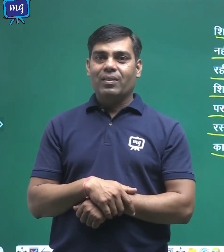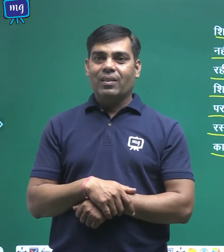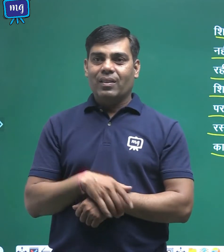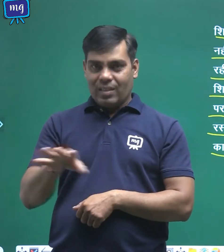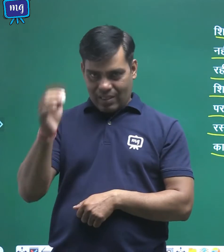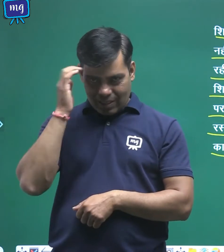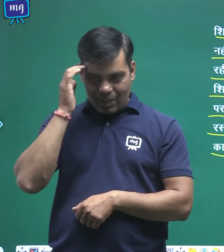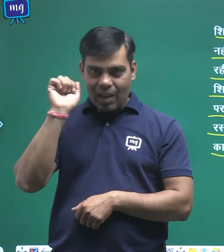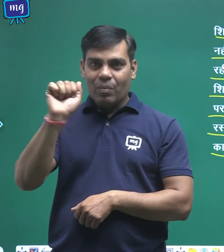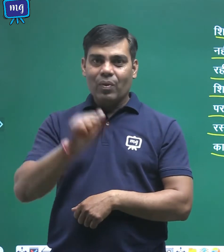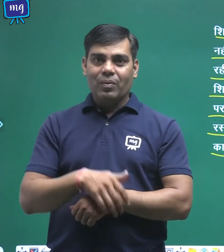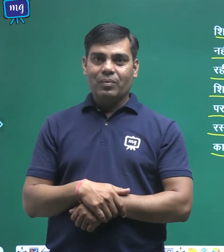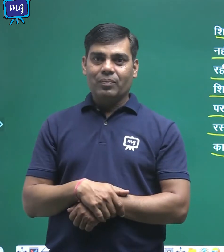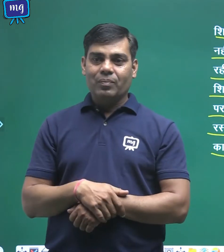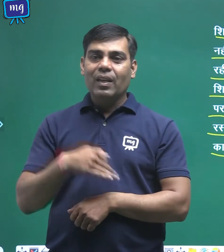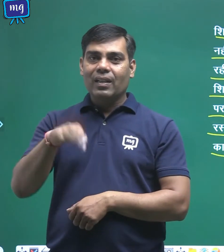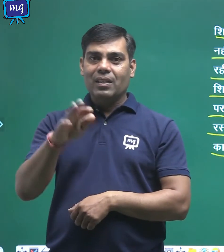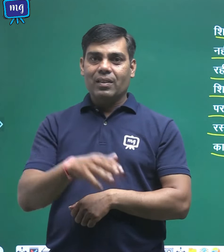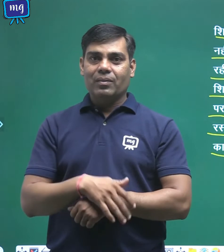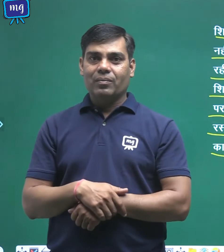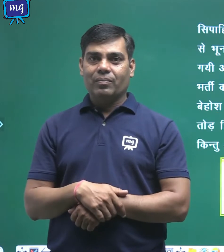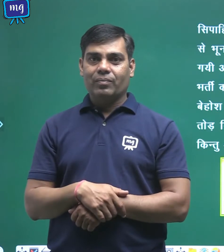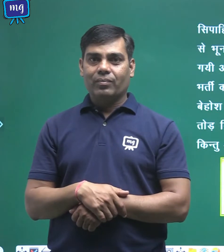समझ आया आपको? आगे चलें।